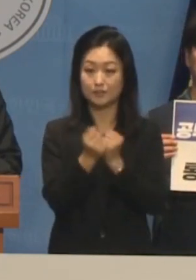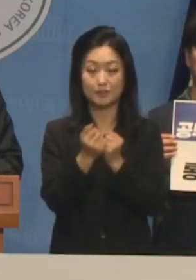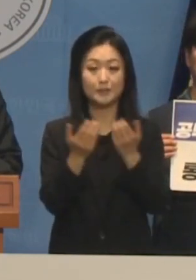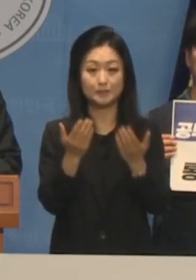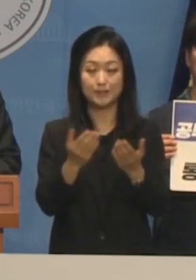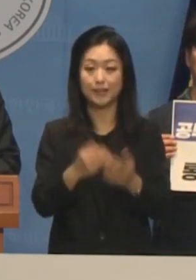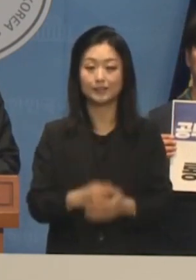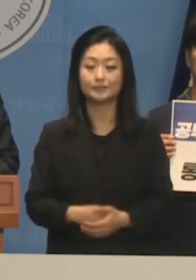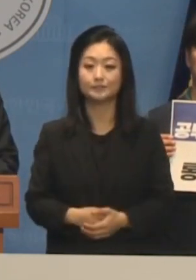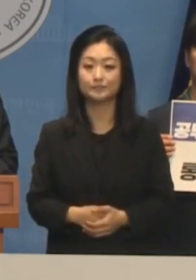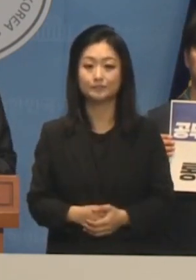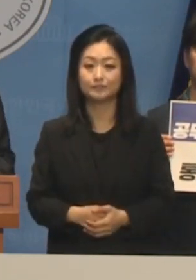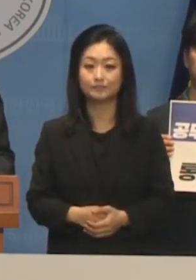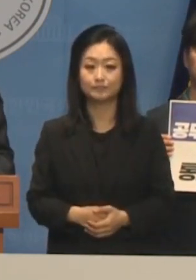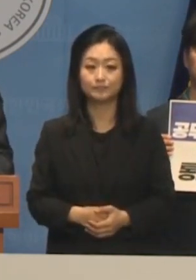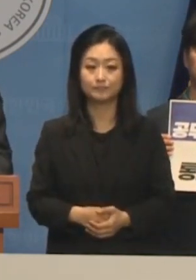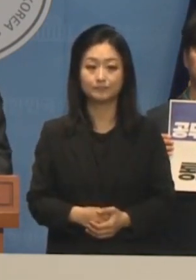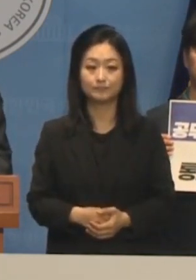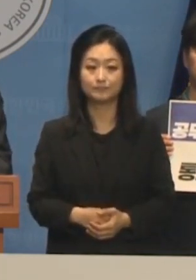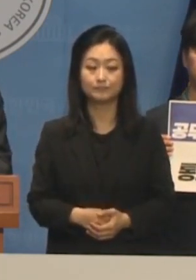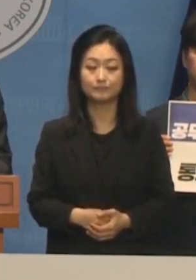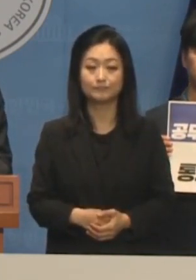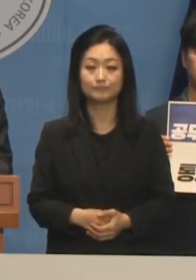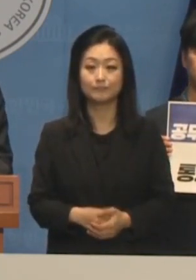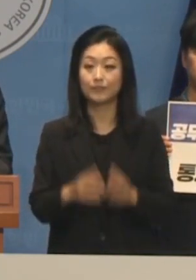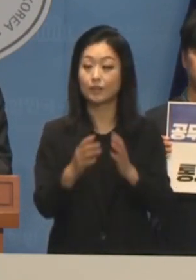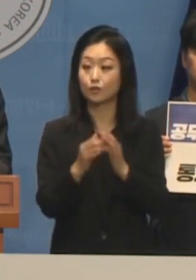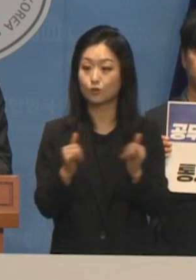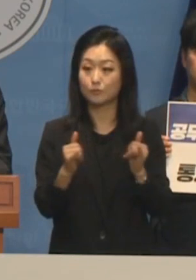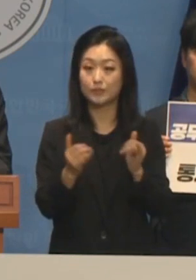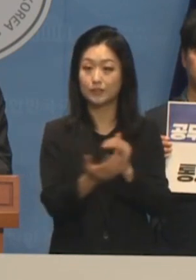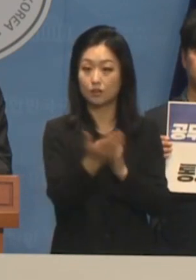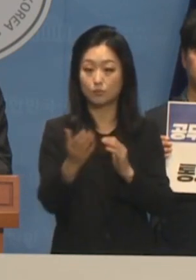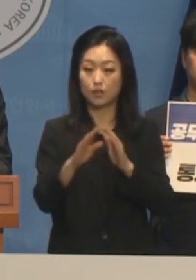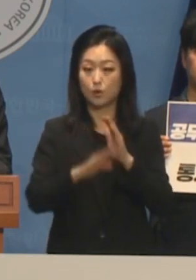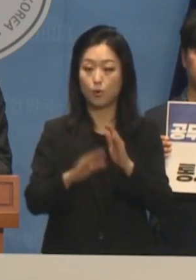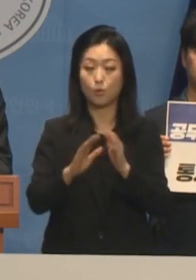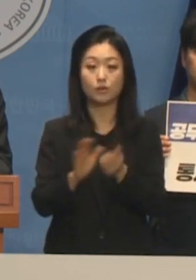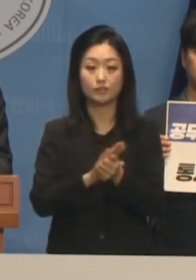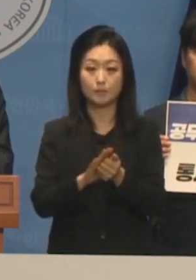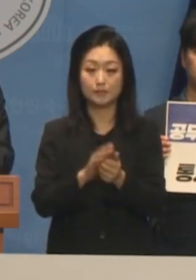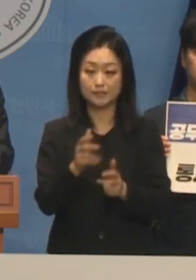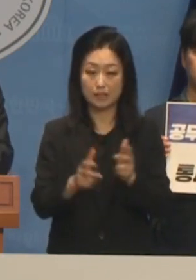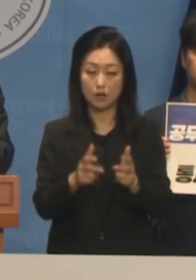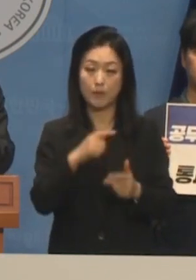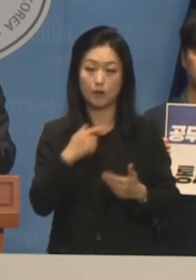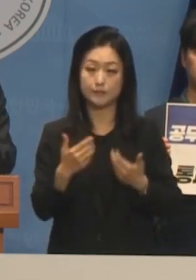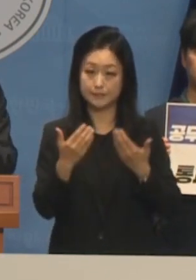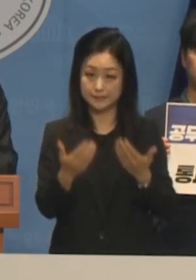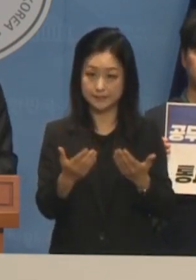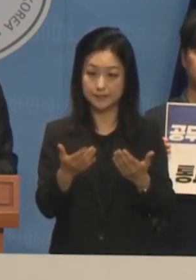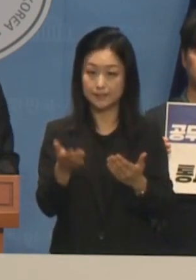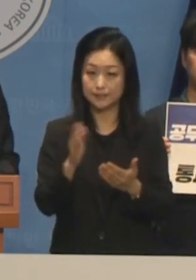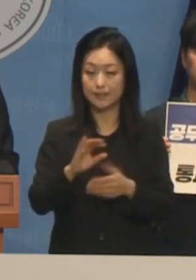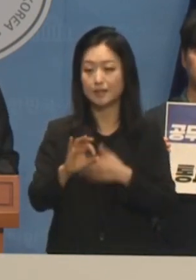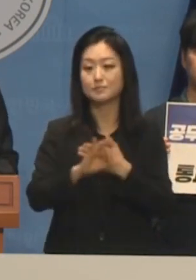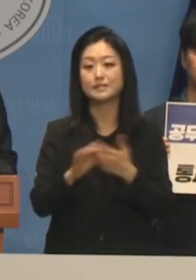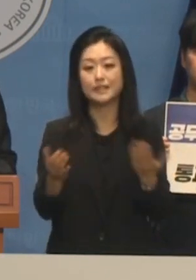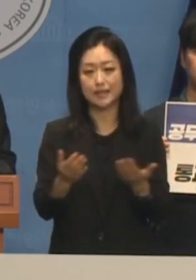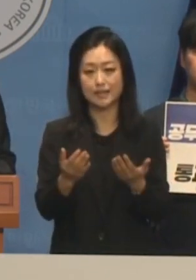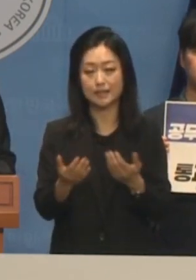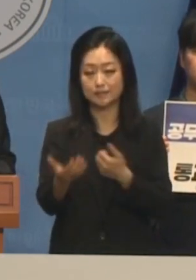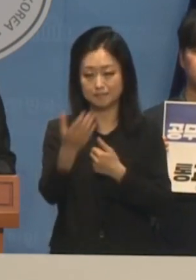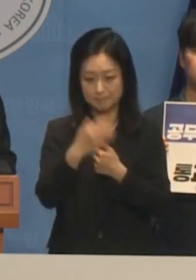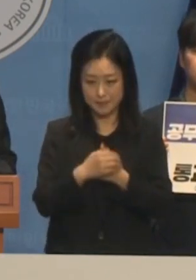기자회견을 시작하겠습니다. 대국민 공공서비스 사업에 헌신하면서도 모호한 신분으로 인해